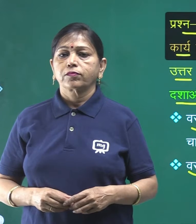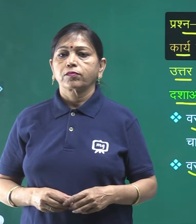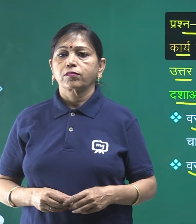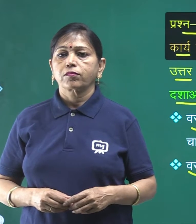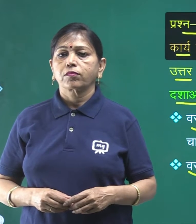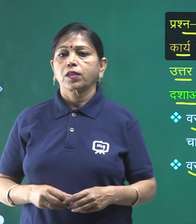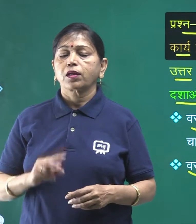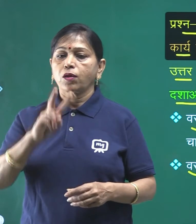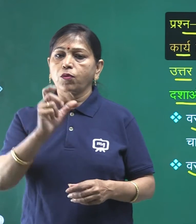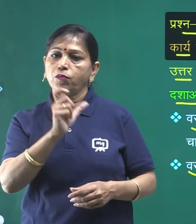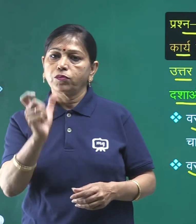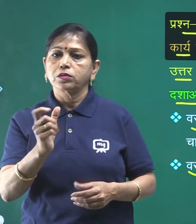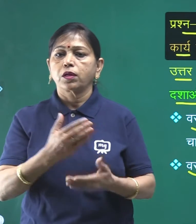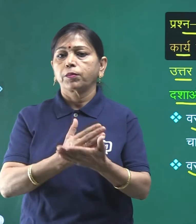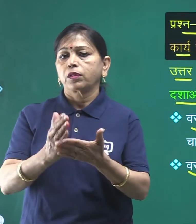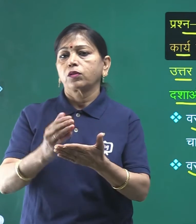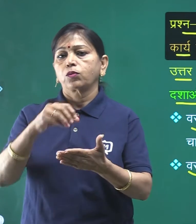विस्थापित होनी चाहिए।